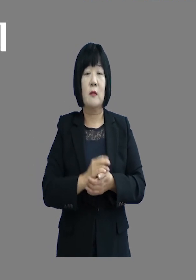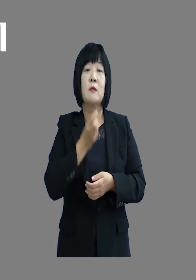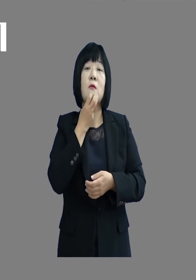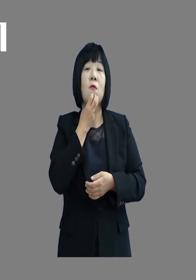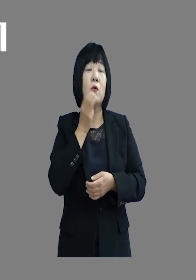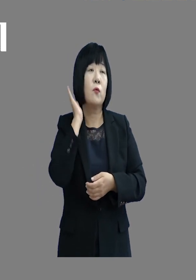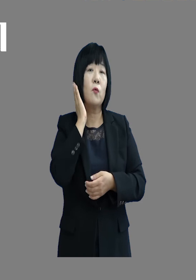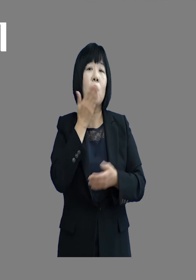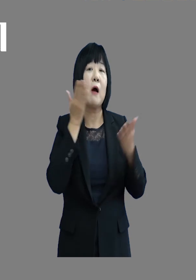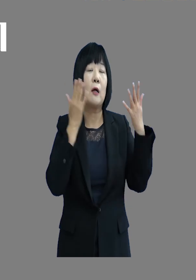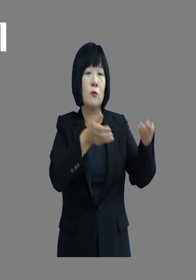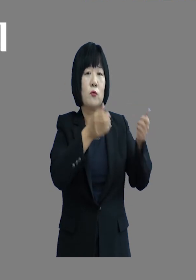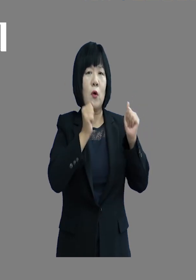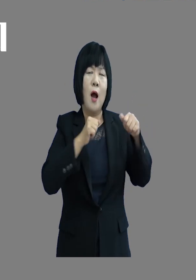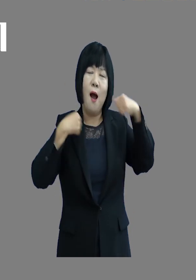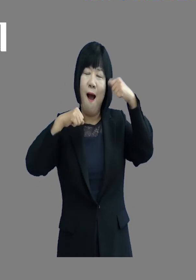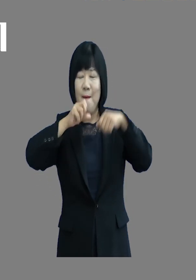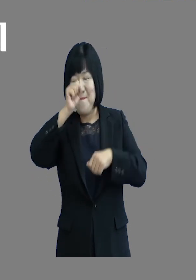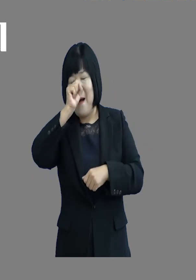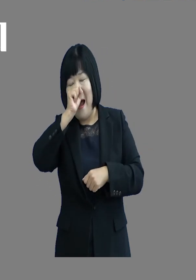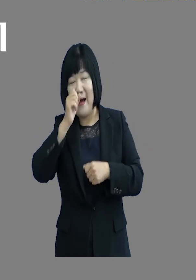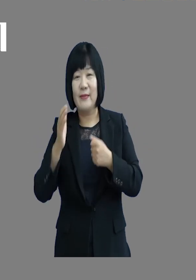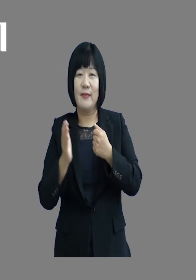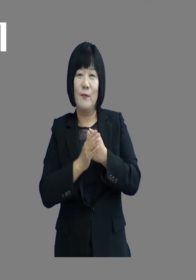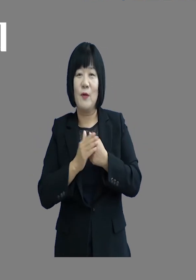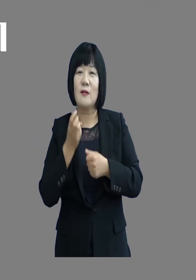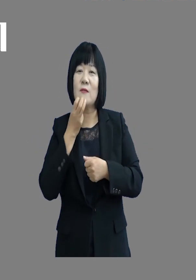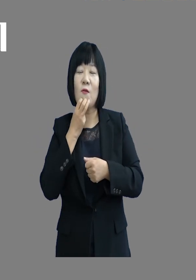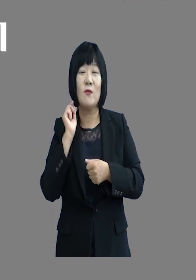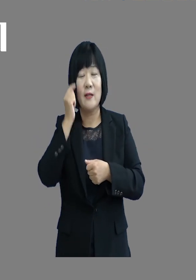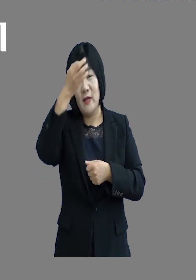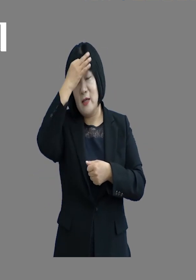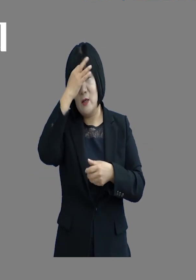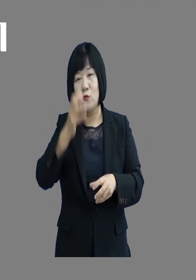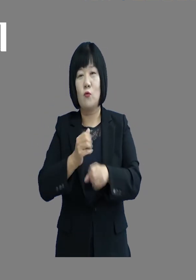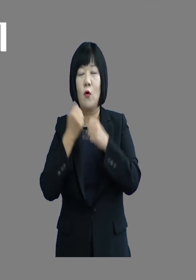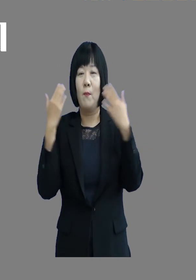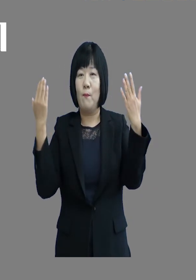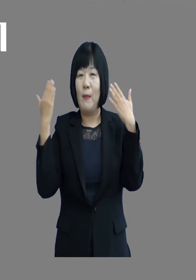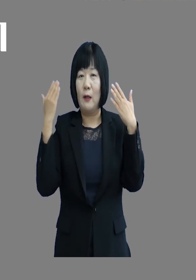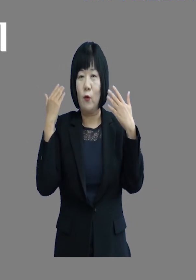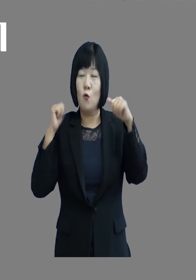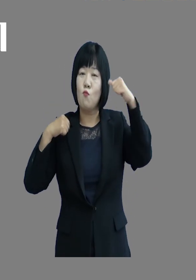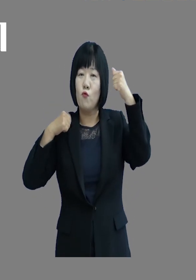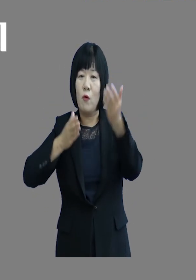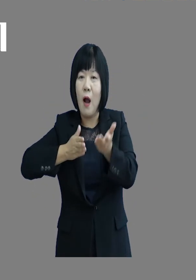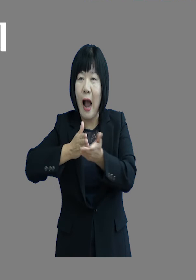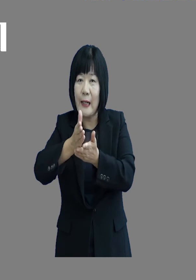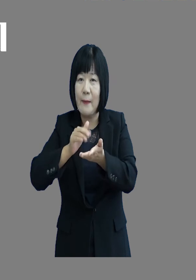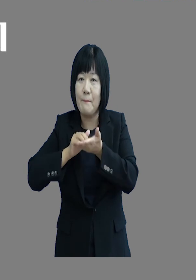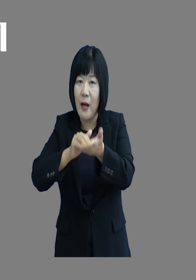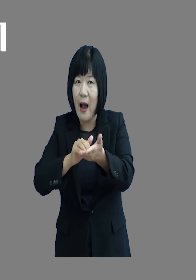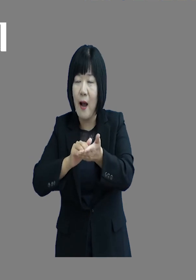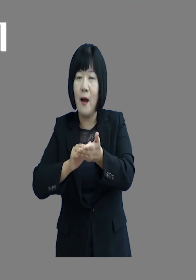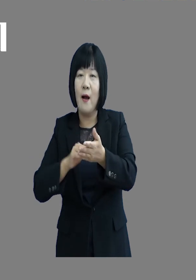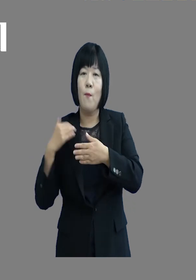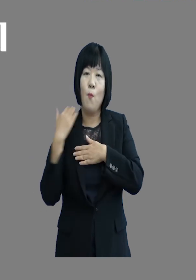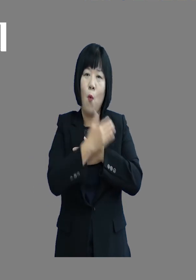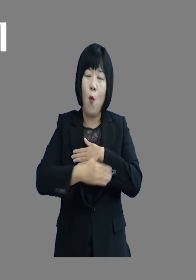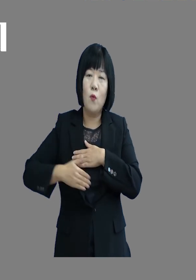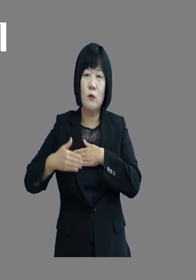서울농학교를 졸업한 후 춤이 좋아서 서울예술종합학교 무용학과를 선택한 김지연 씨는 몸으로 음악을